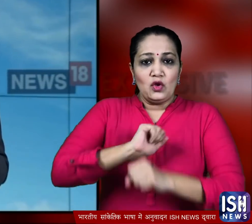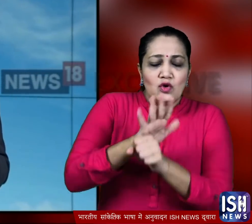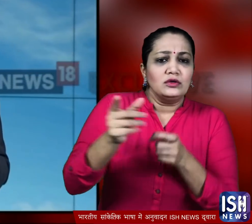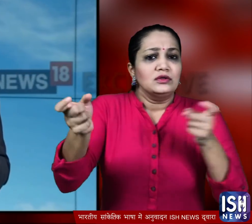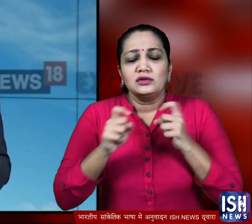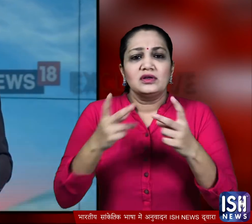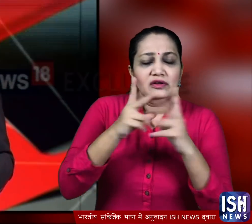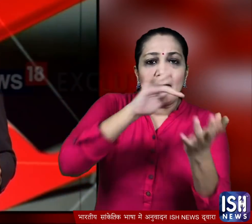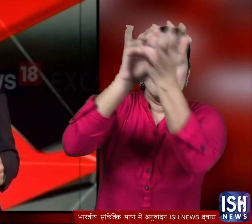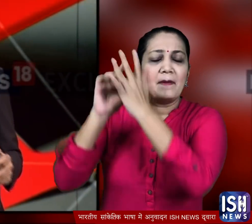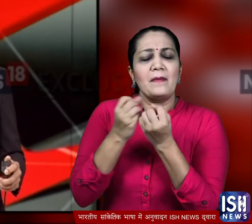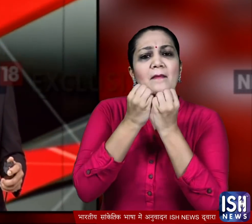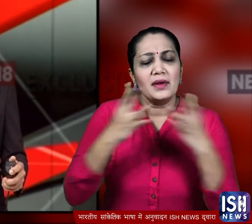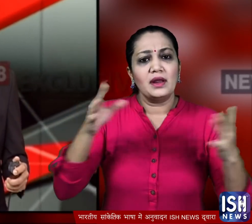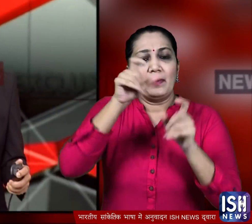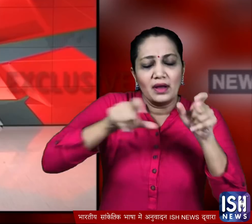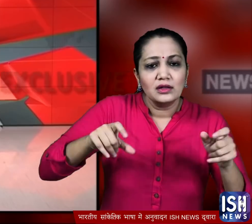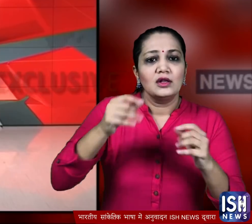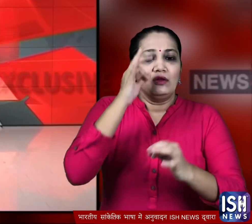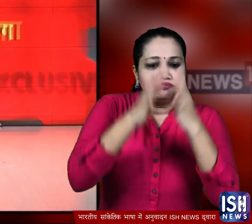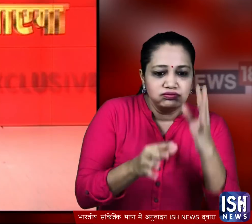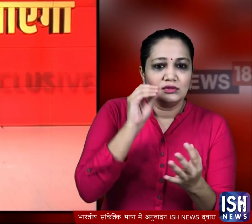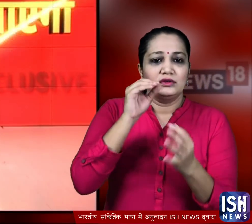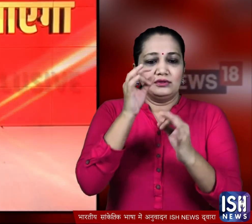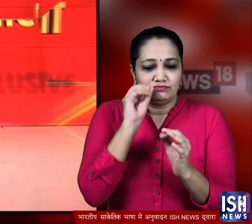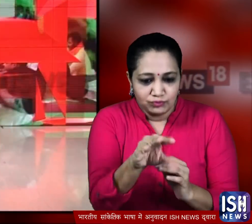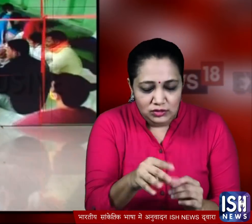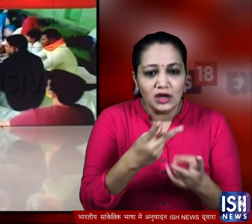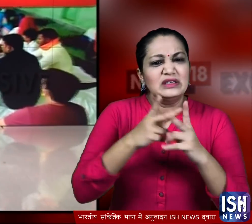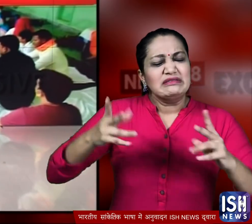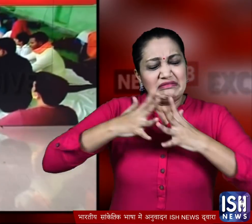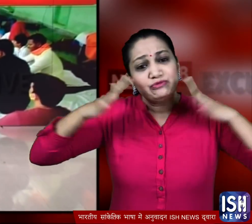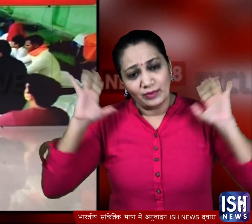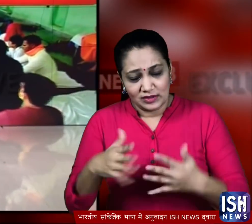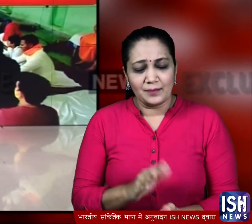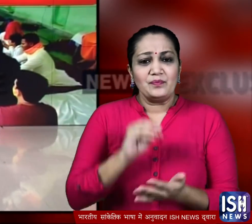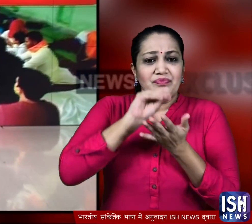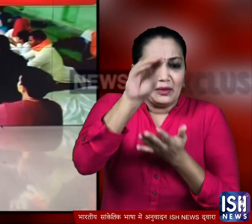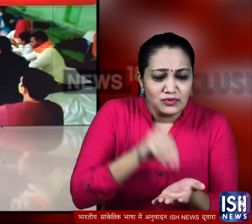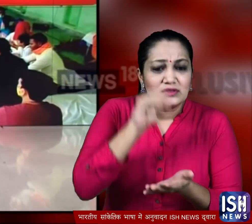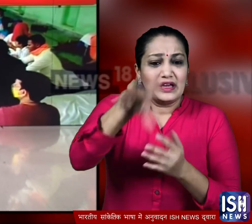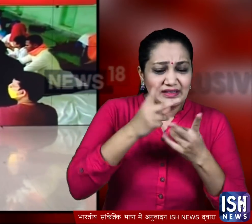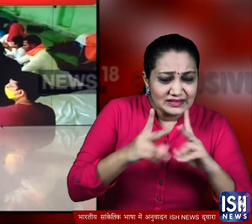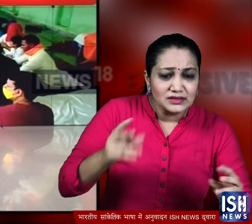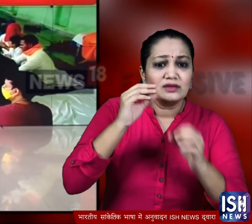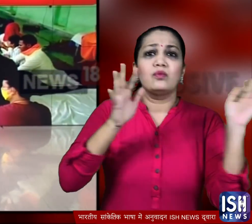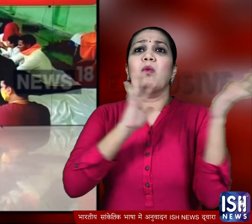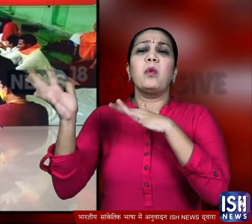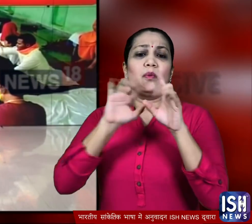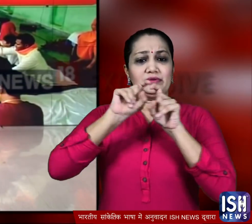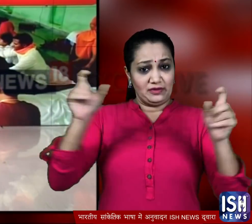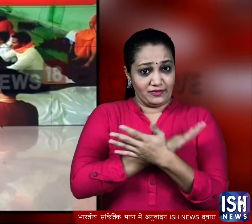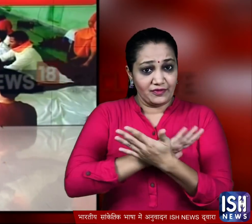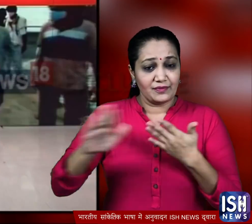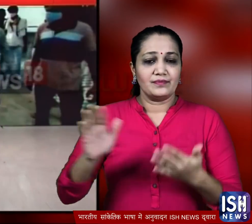के कहर से बचने के लिए देश के कई जगहों पर लोग हवन और यज्ञ कराने में जुटे हैं। ऐसा करने वालों का मानना है कि हवन और यज्ञ से